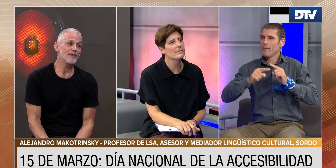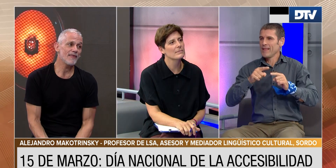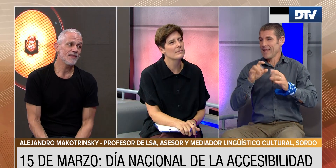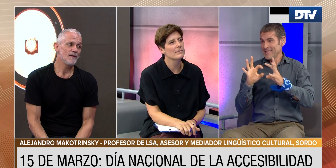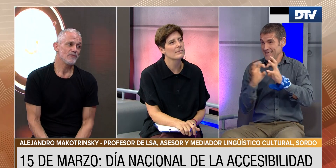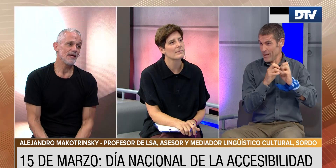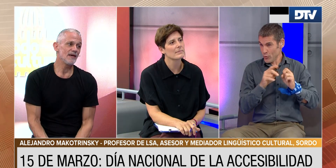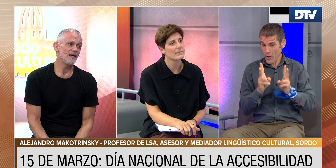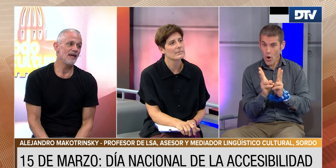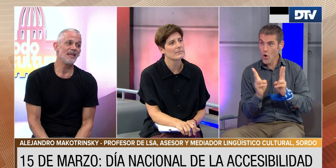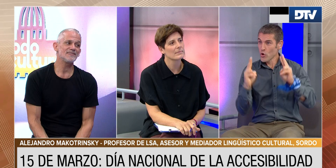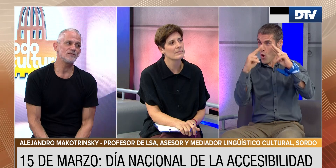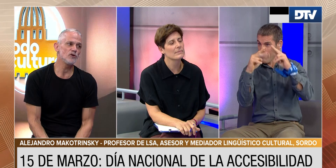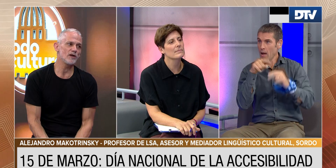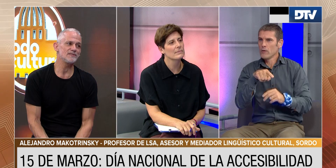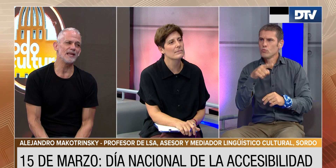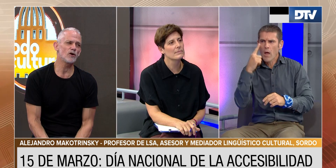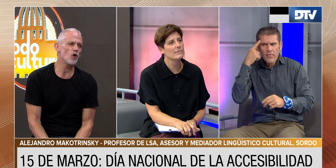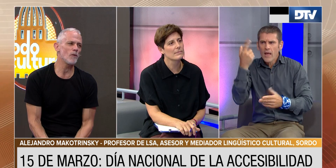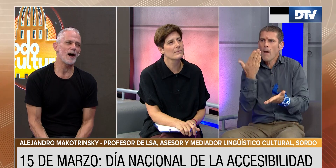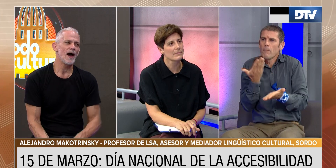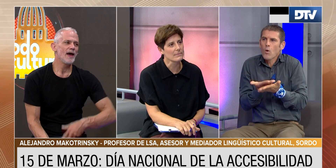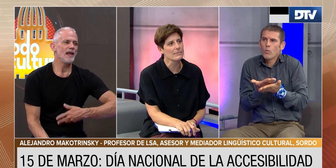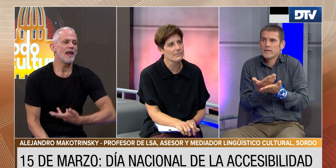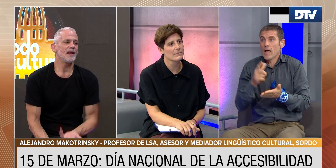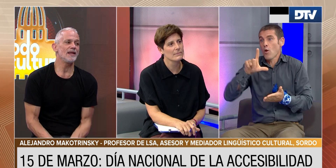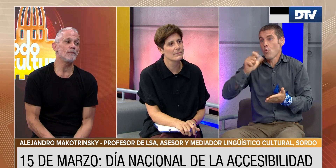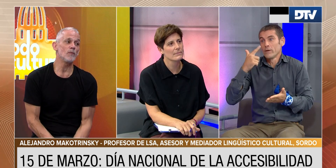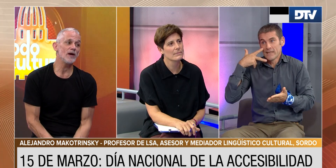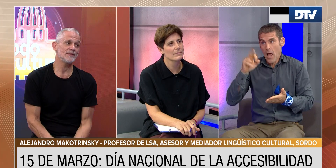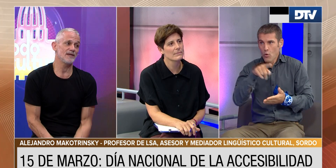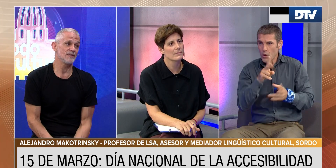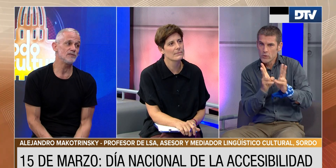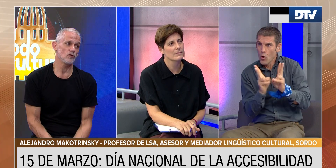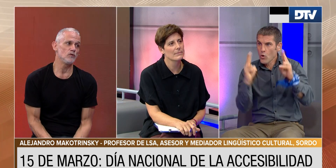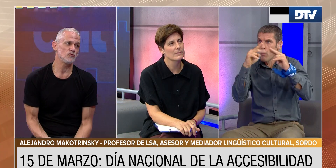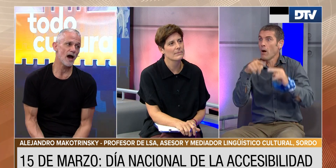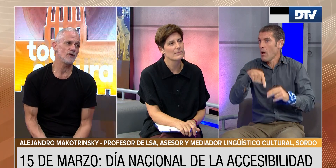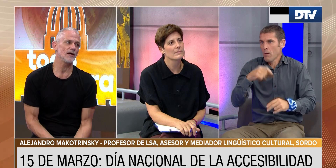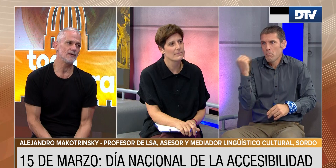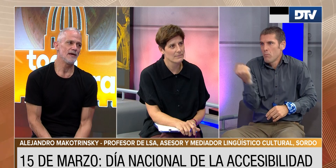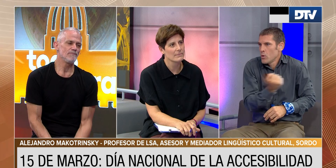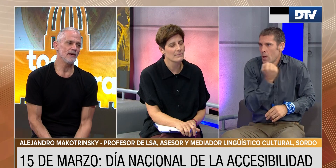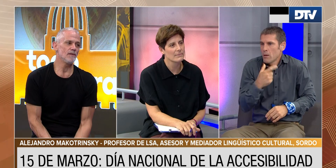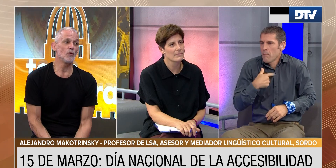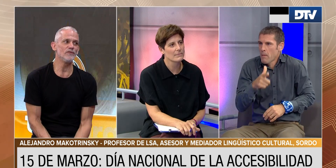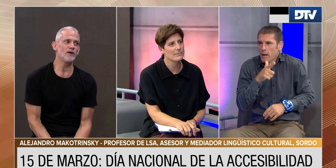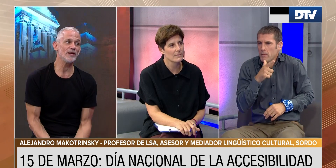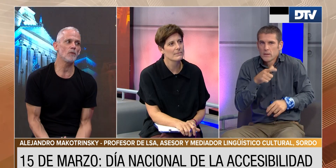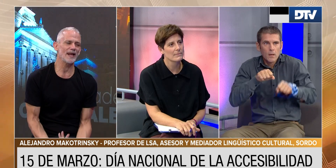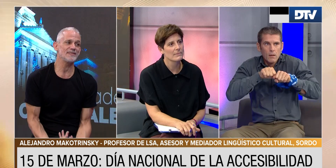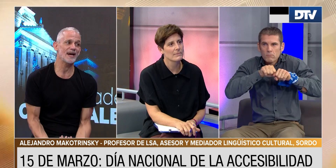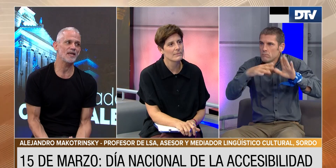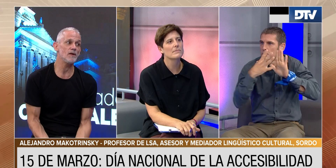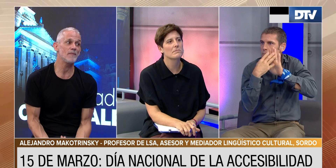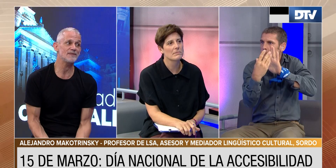la verdad, las sesiones, el croma, la propuesta que se hizo de Luciano, que modificó